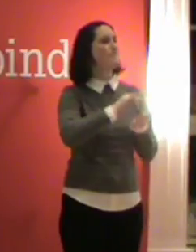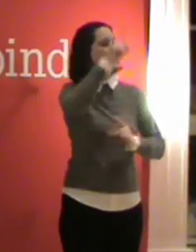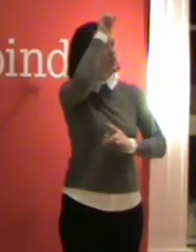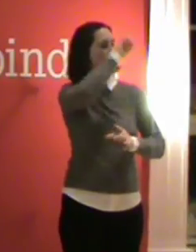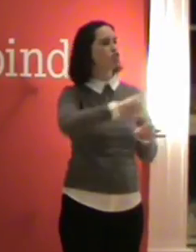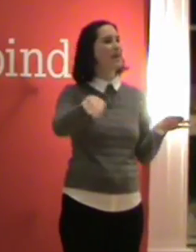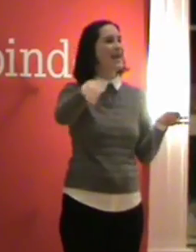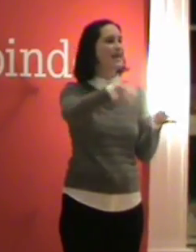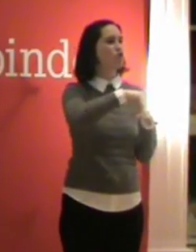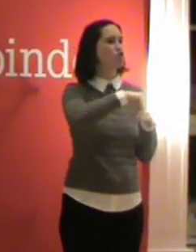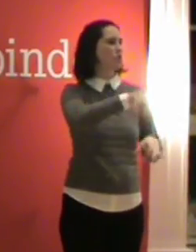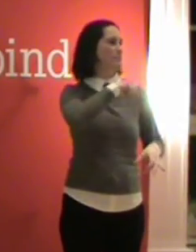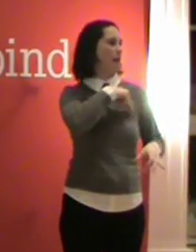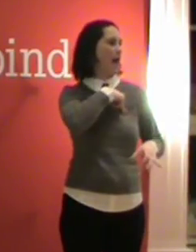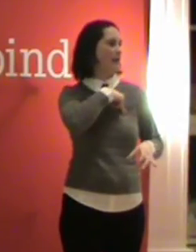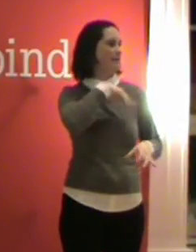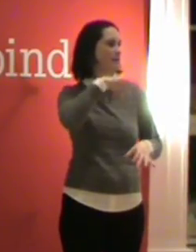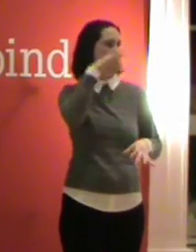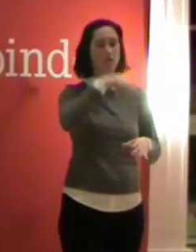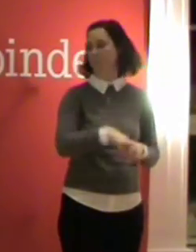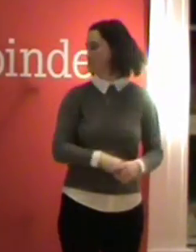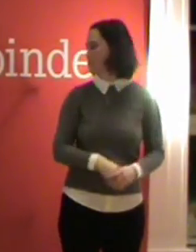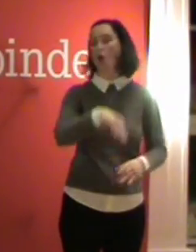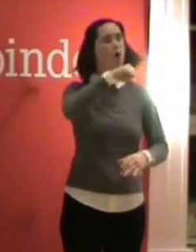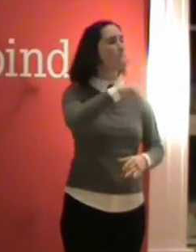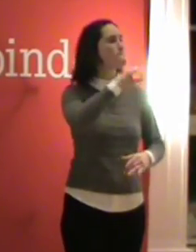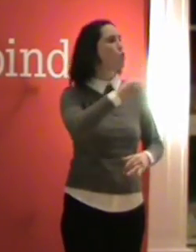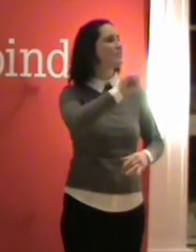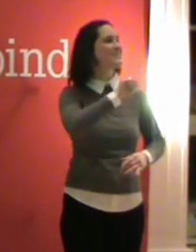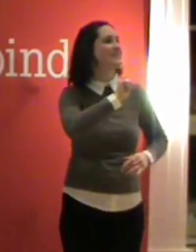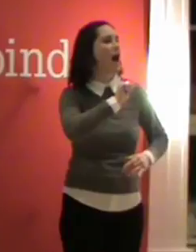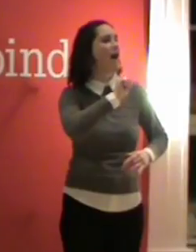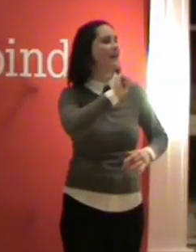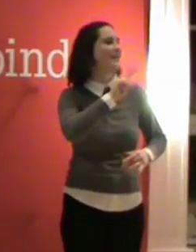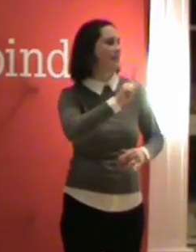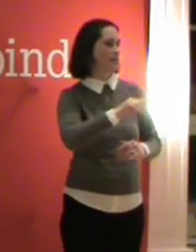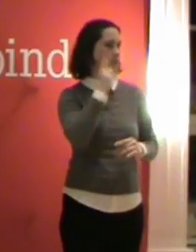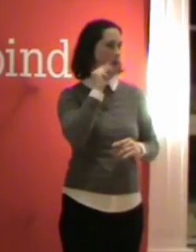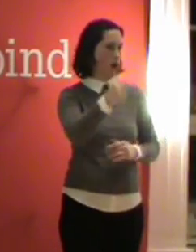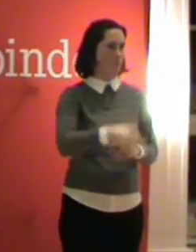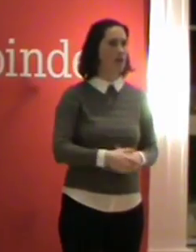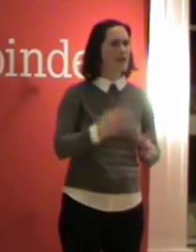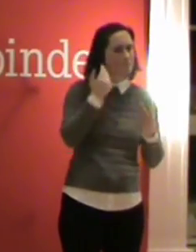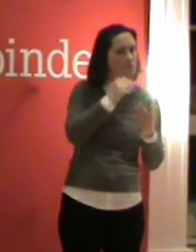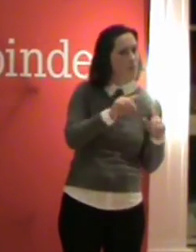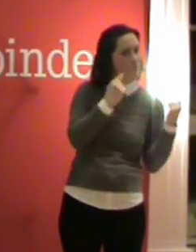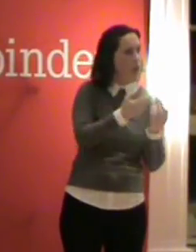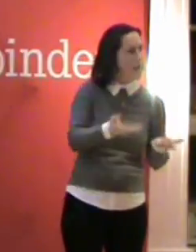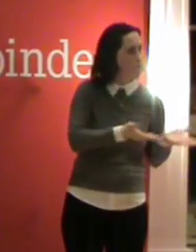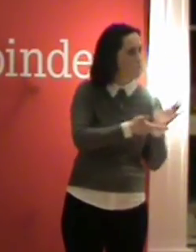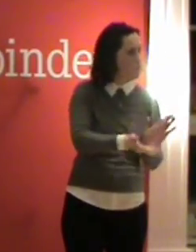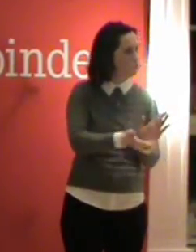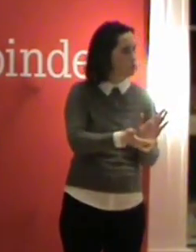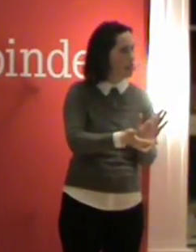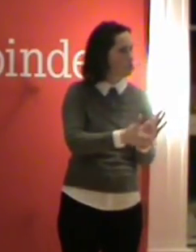Mitteldeutschen Inklusionspreis, Mosaik heißt der. Jetzt würde ich vorschlagen, dass Sie erst mal kurz den Verein vorstellen und dann